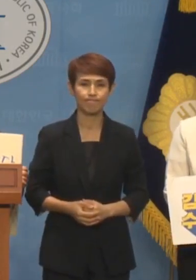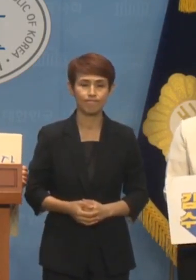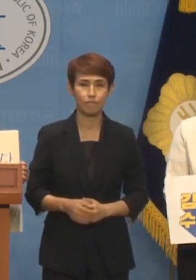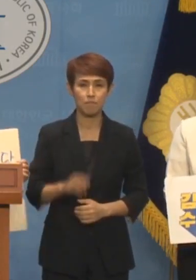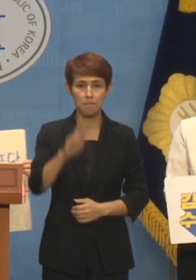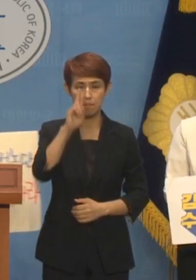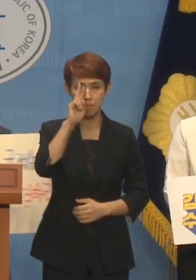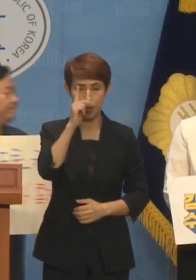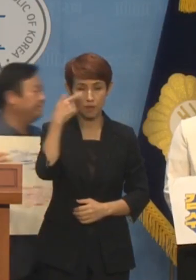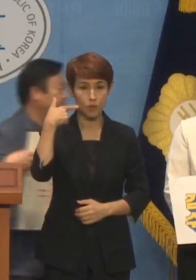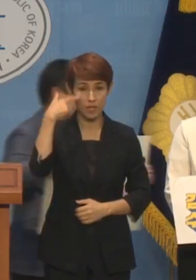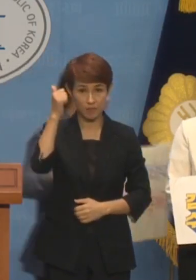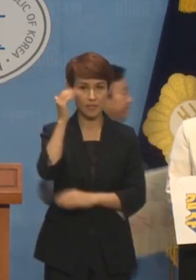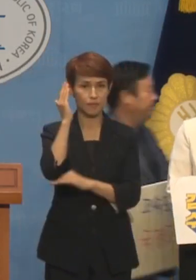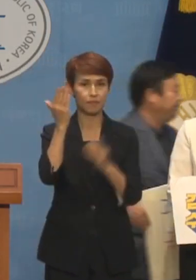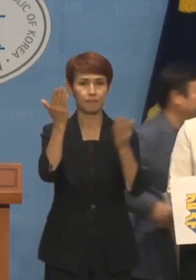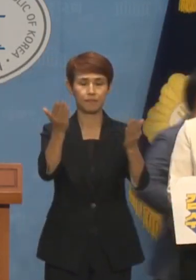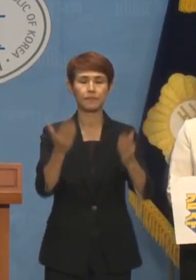말씀해 주시겠습니다.